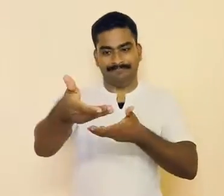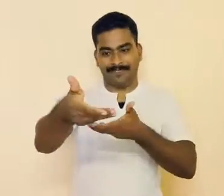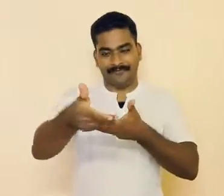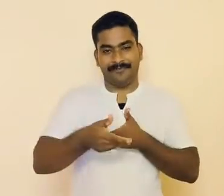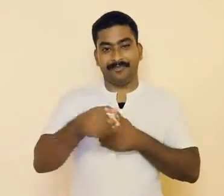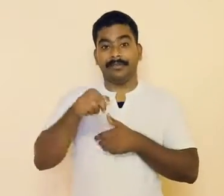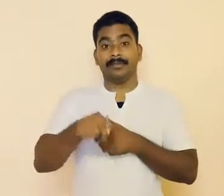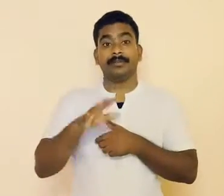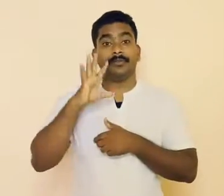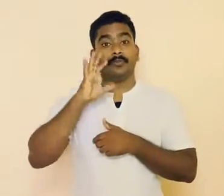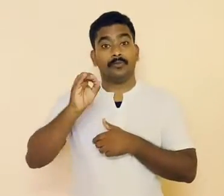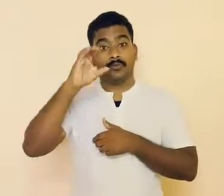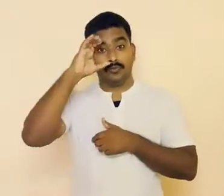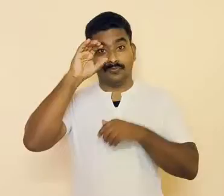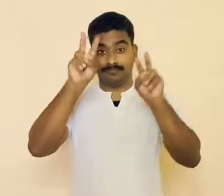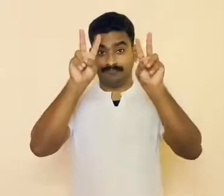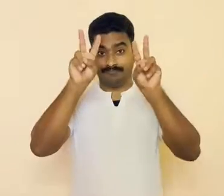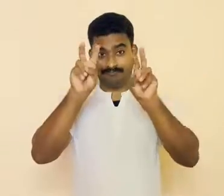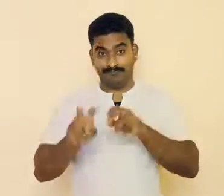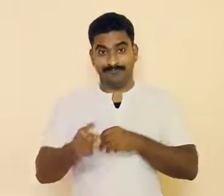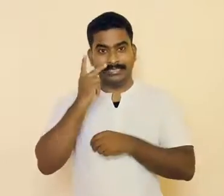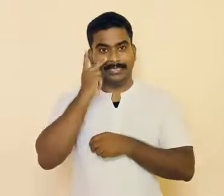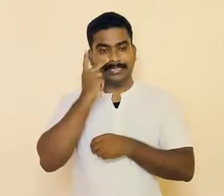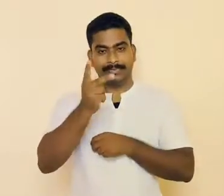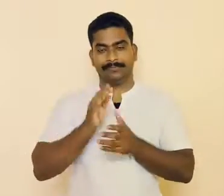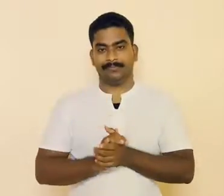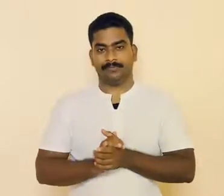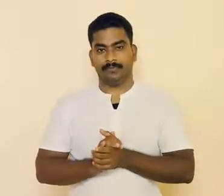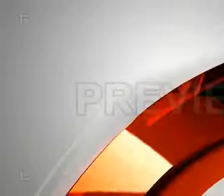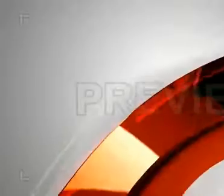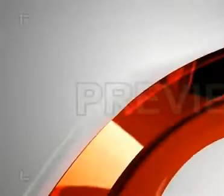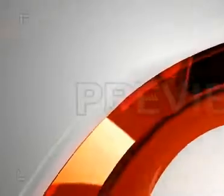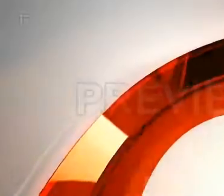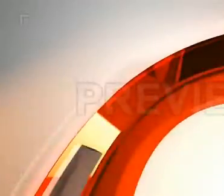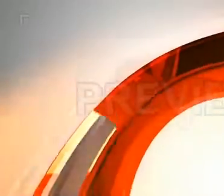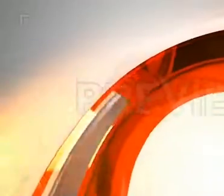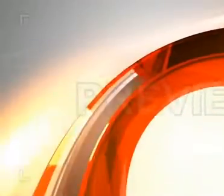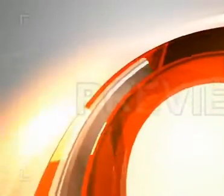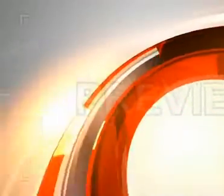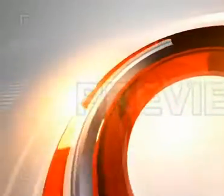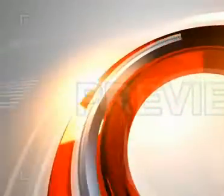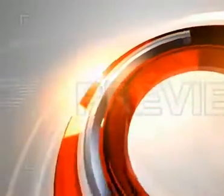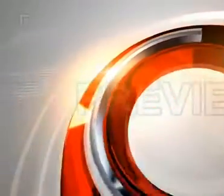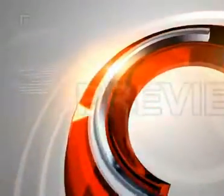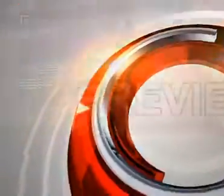നമസ്കാരം, നിഷ് ന്യൂസിലേക്ക് സ്വാഗതം. ഇന്നത്തെ പ്രധാന വാർത്തകൾ.